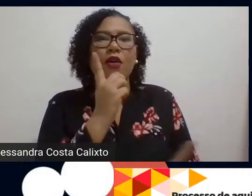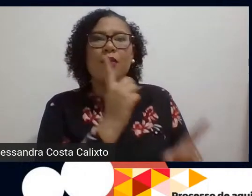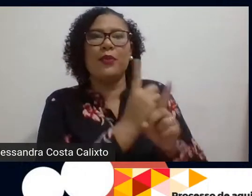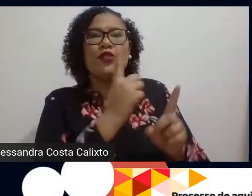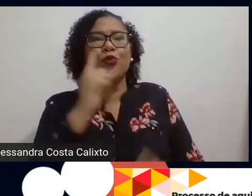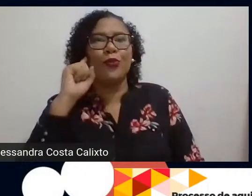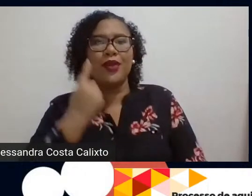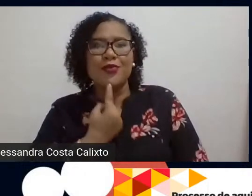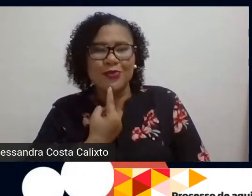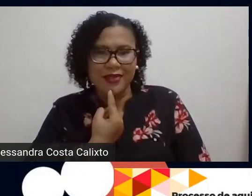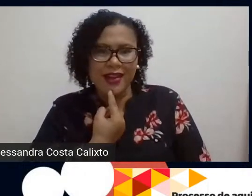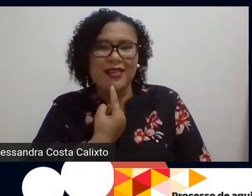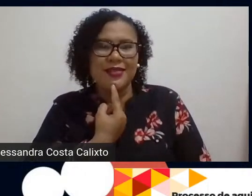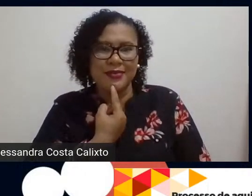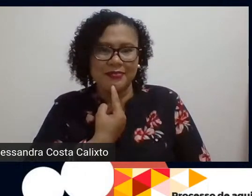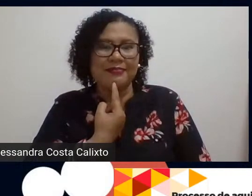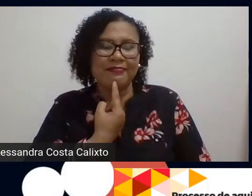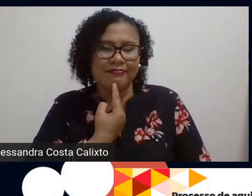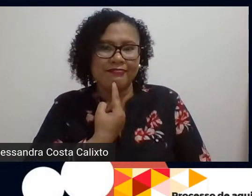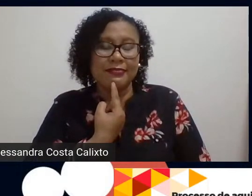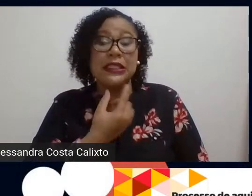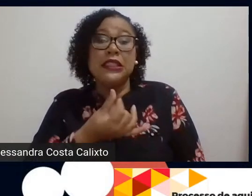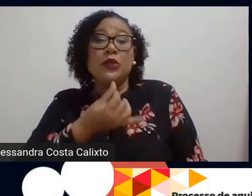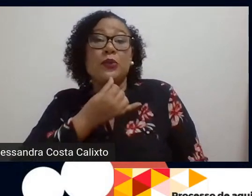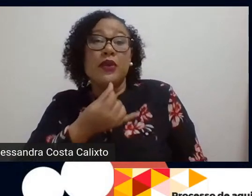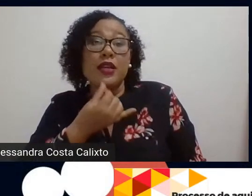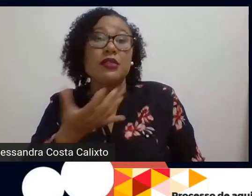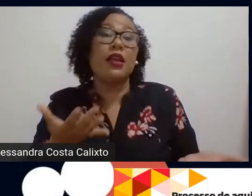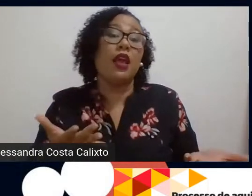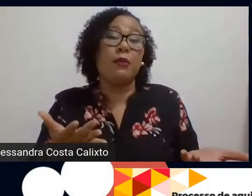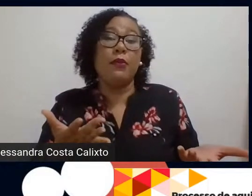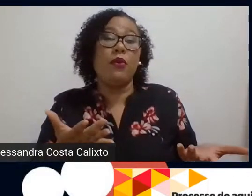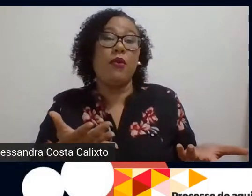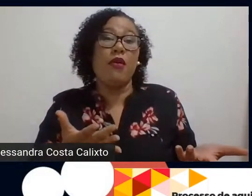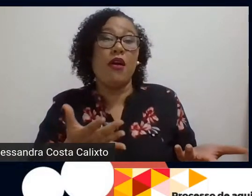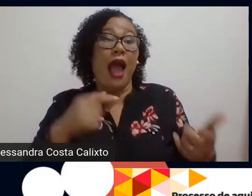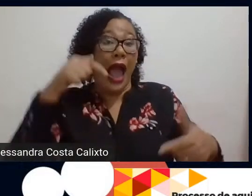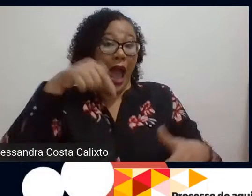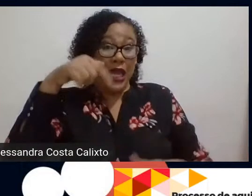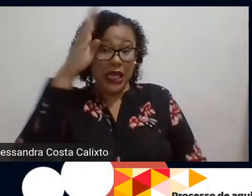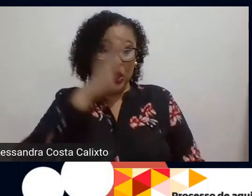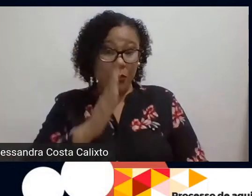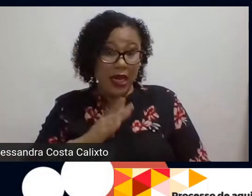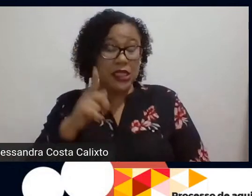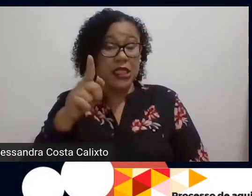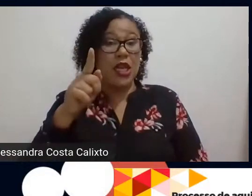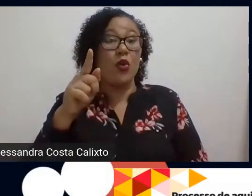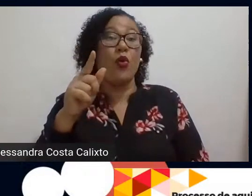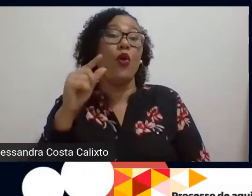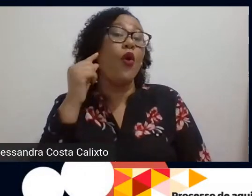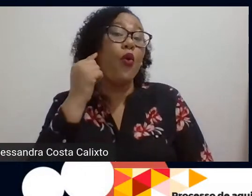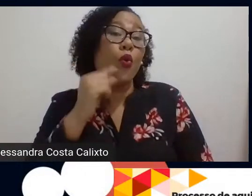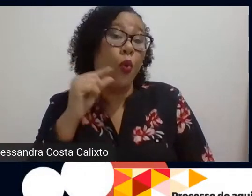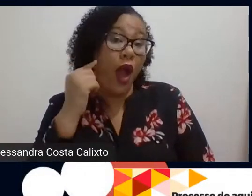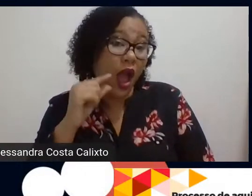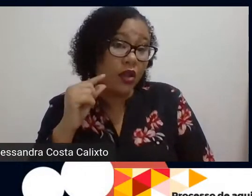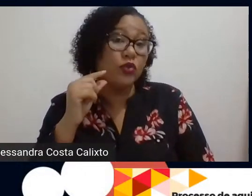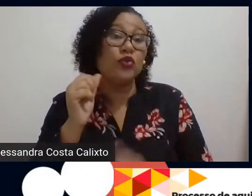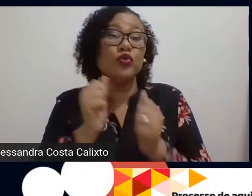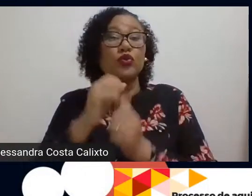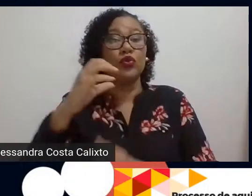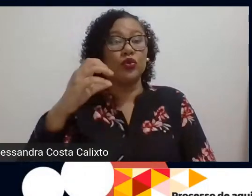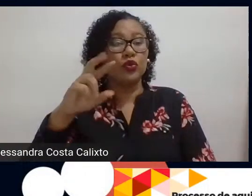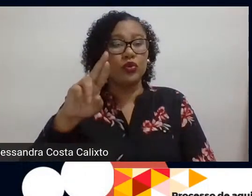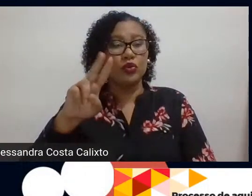que você não expinais